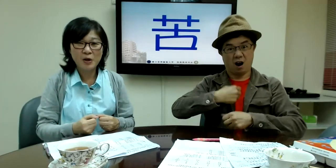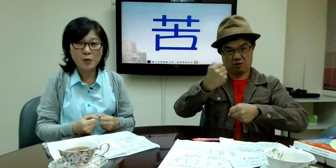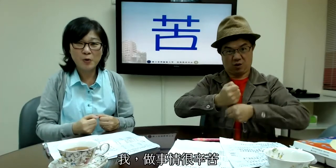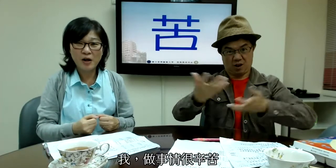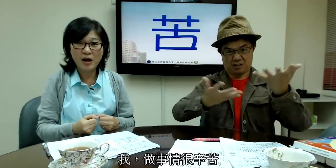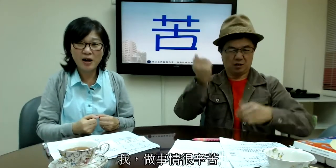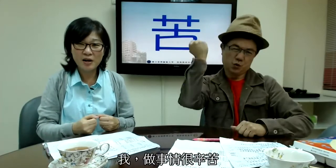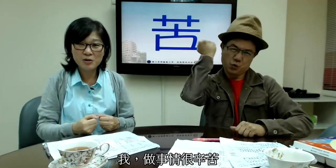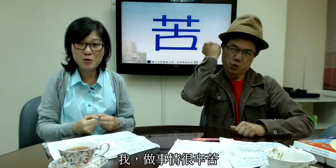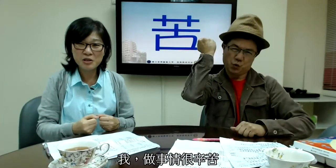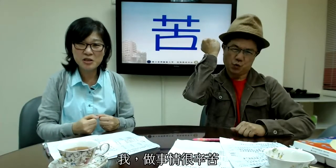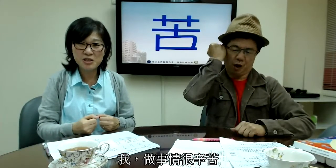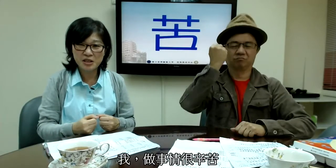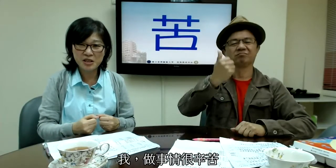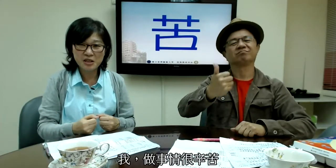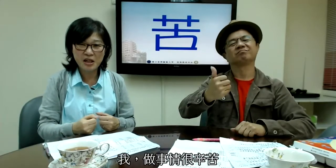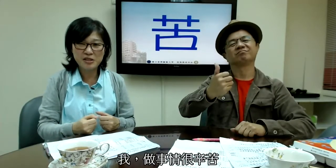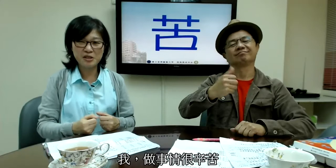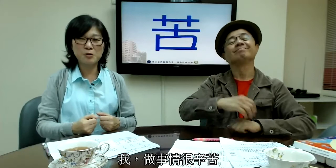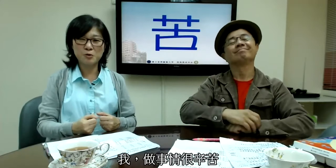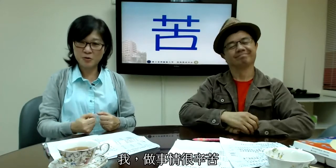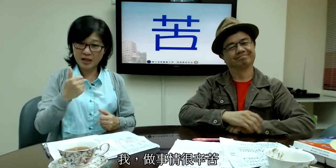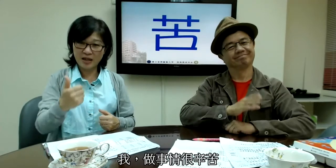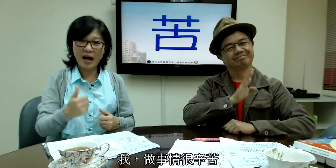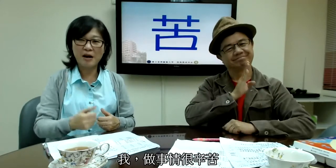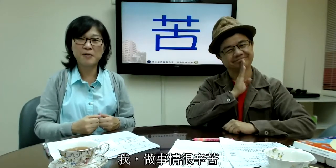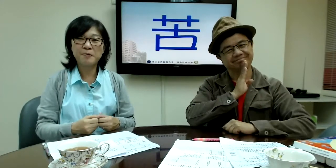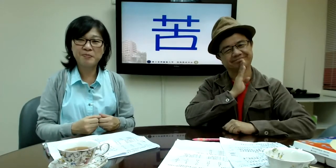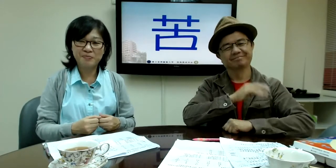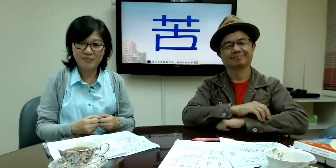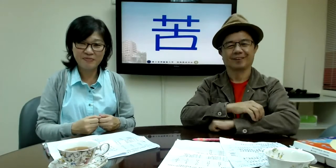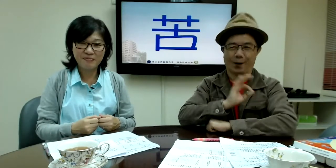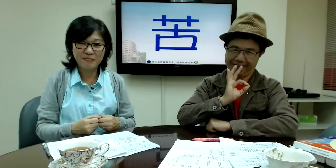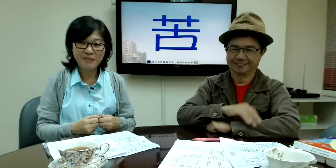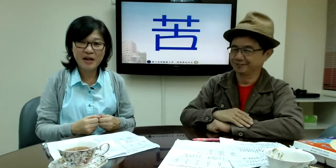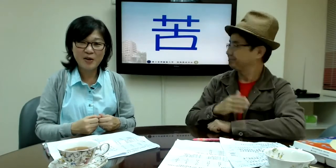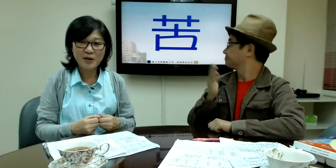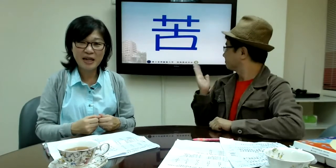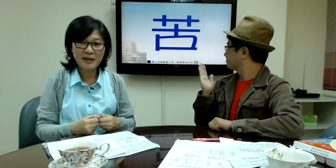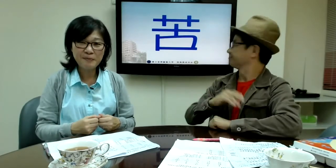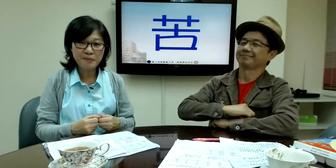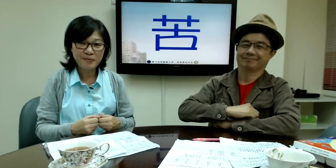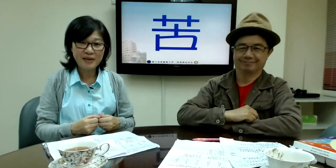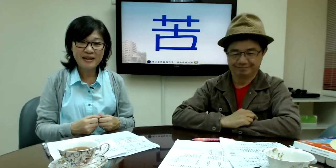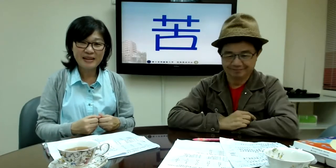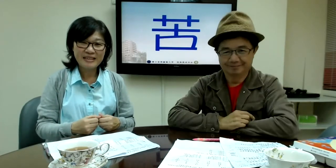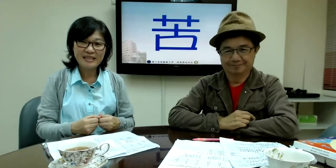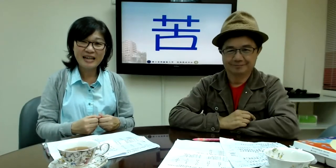我做事情很辛苦，很好。嗯 ，OK， 下一个